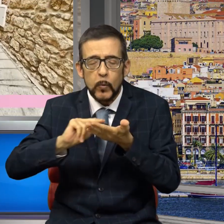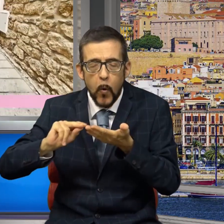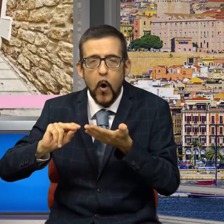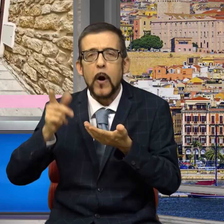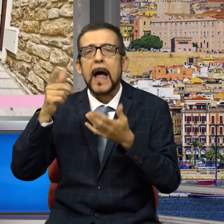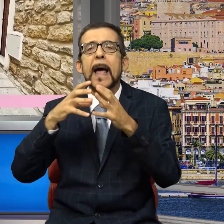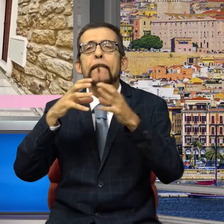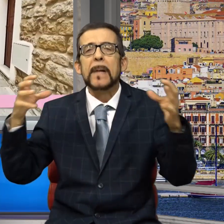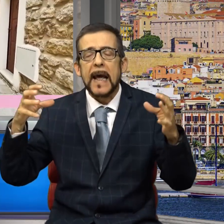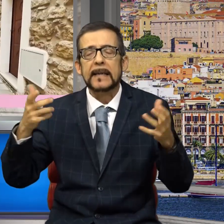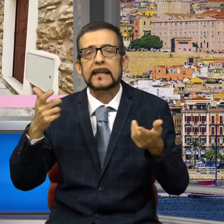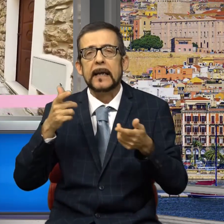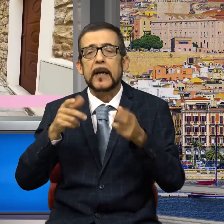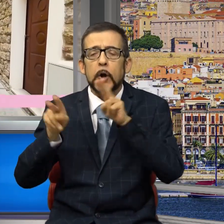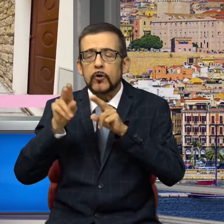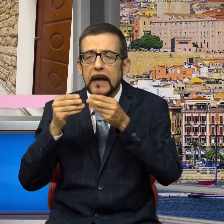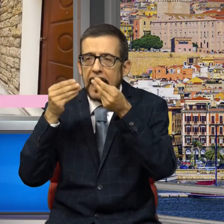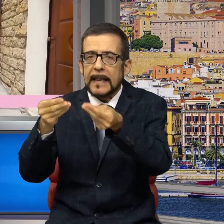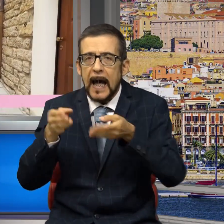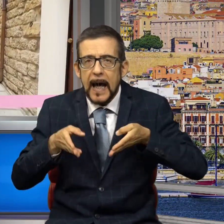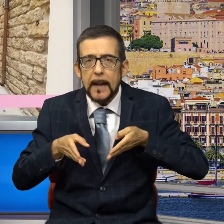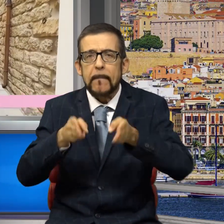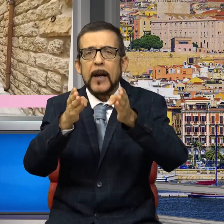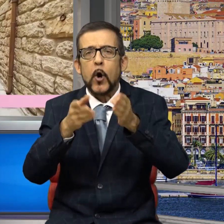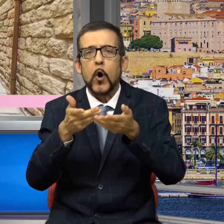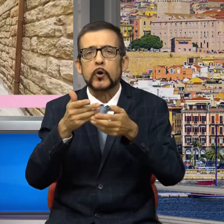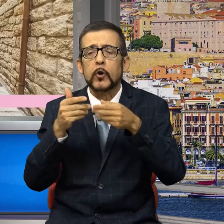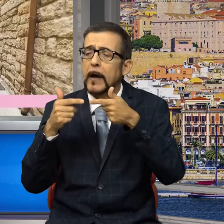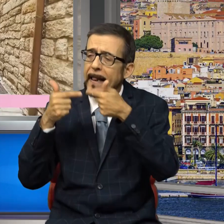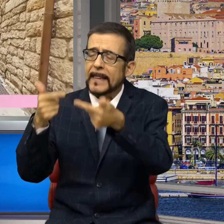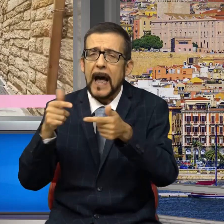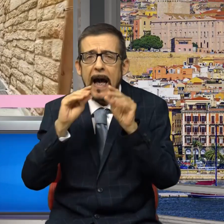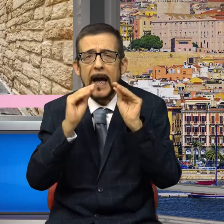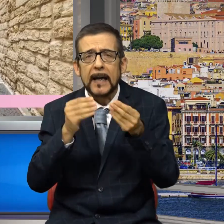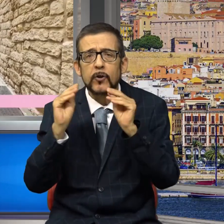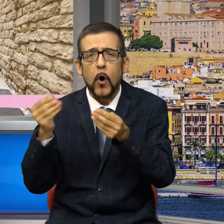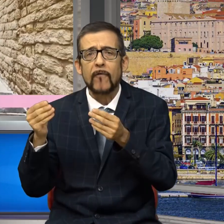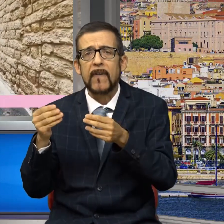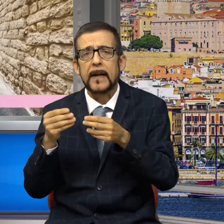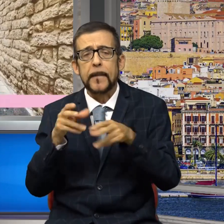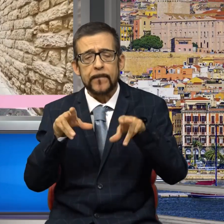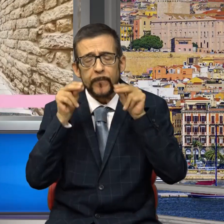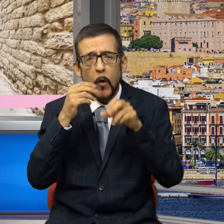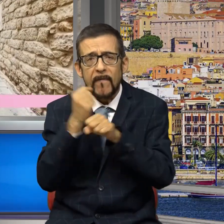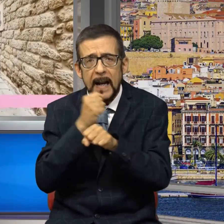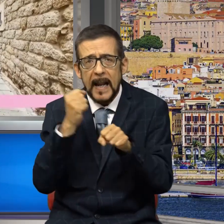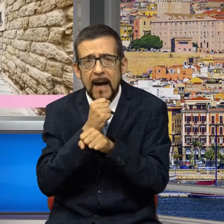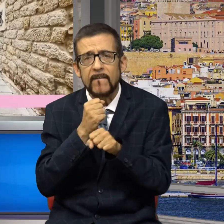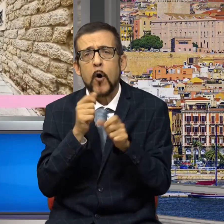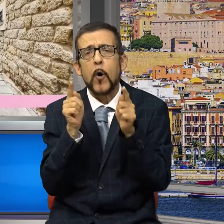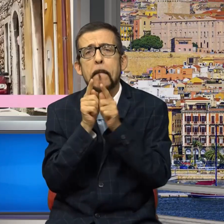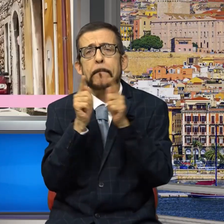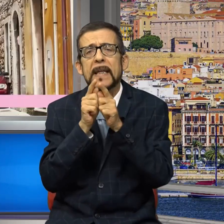percorsi formativi che consentano ai ragazzi di trovare un lavoro gratificante anche nei settori della piccola impresa